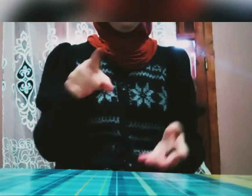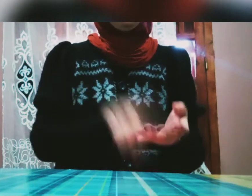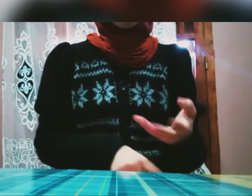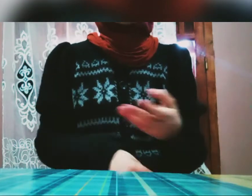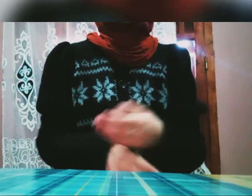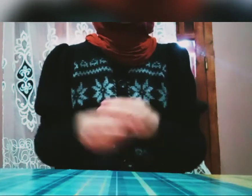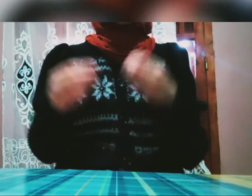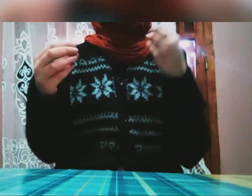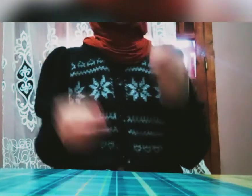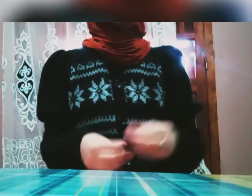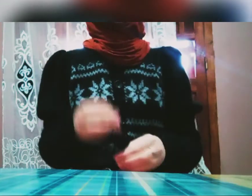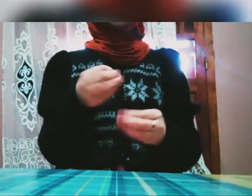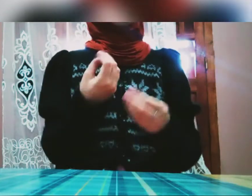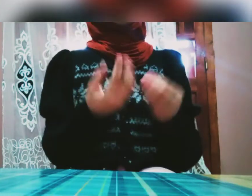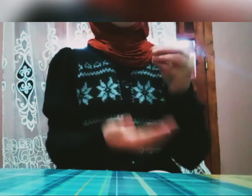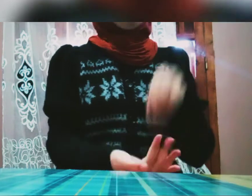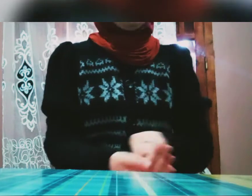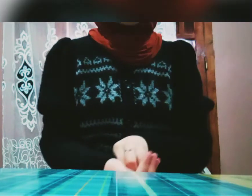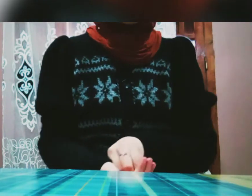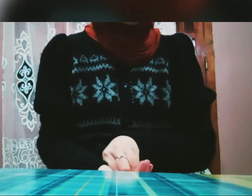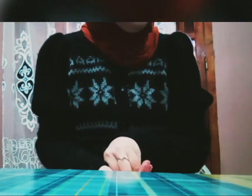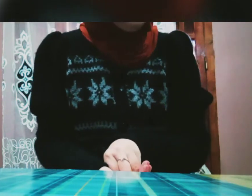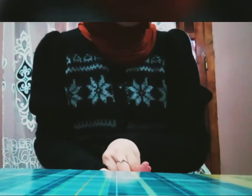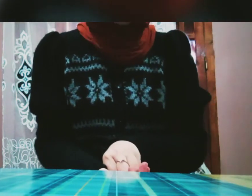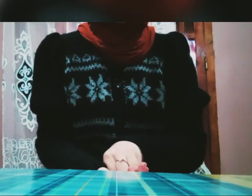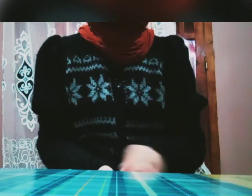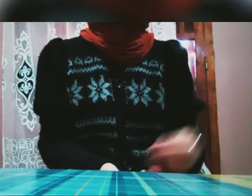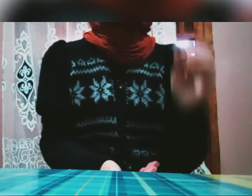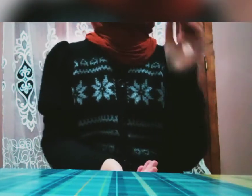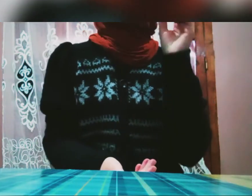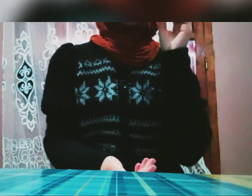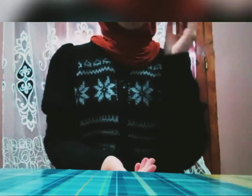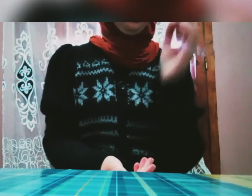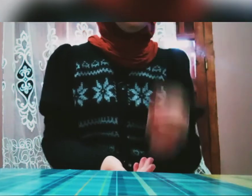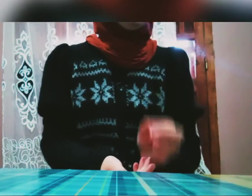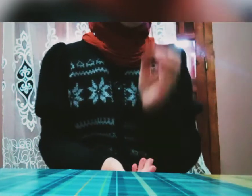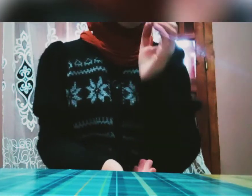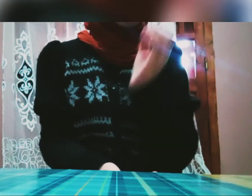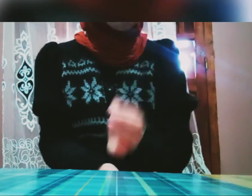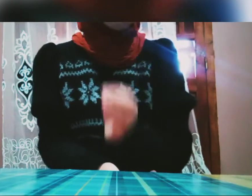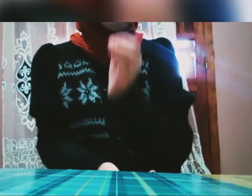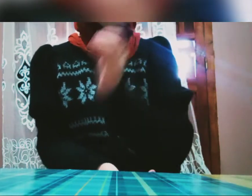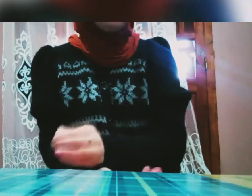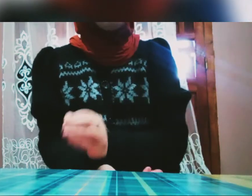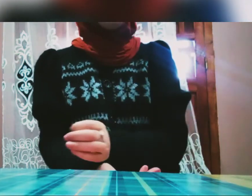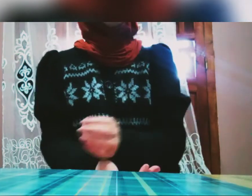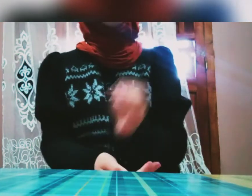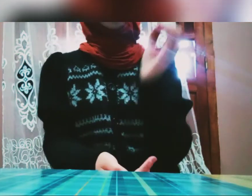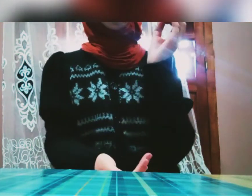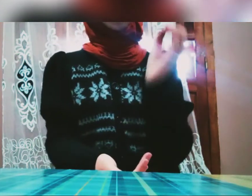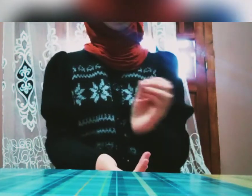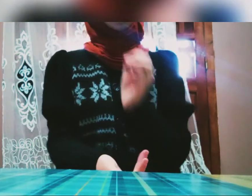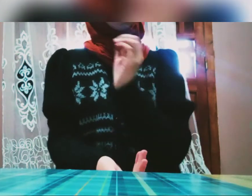الخيارات. فهذه الدكات في القران الابتلاء كاين. وبشر الصابرين الذين اذا اصابتهم مصيبه قالوا اني لله وانا اليه